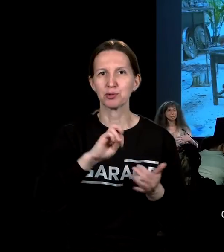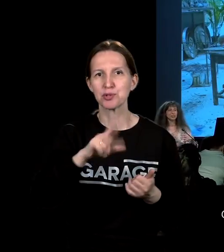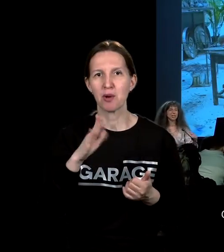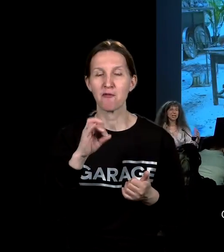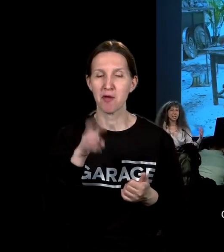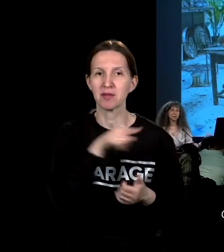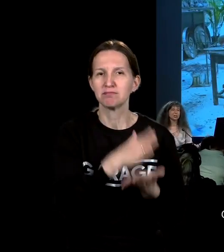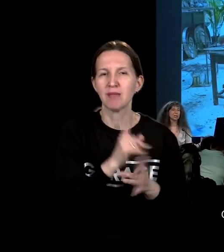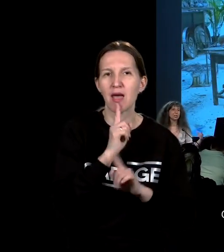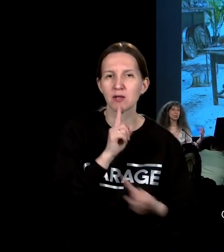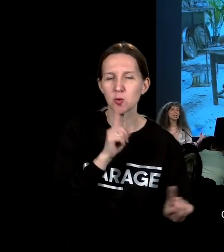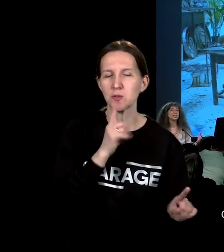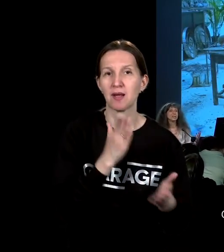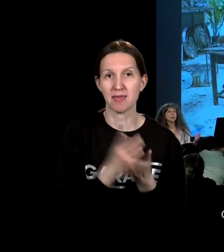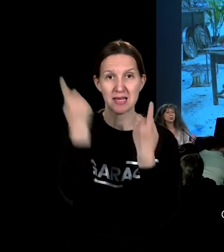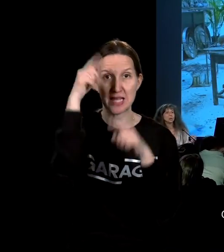экзотика, где есть